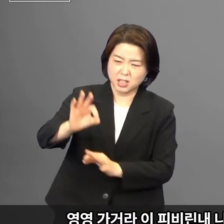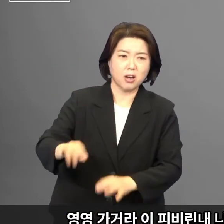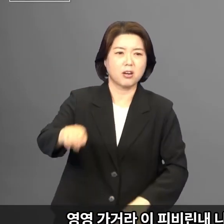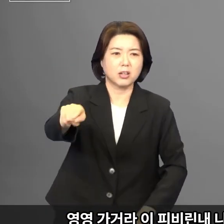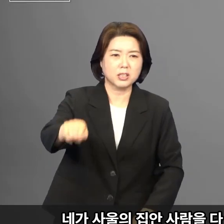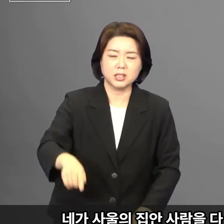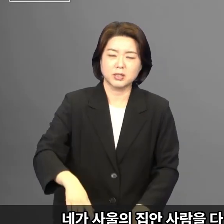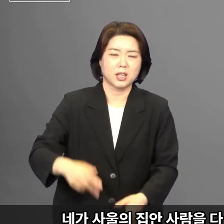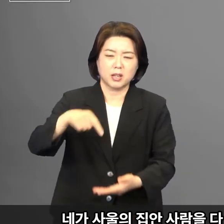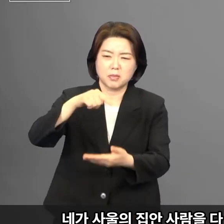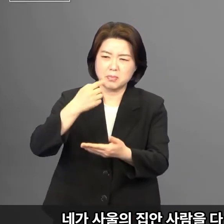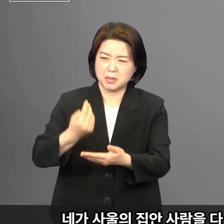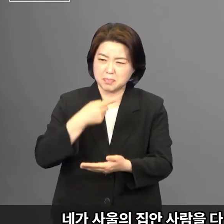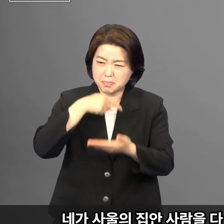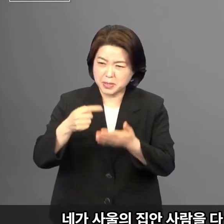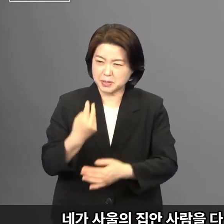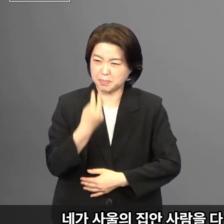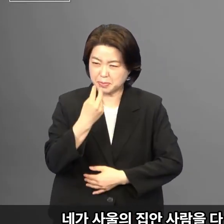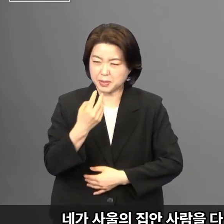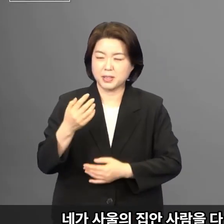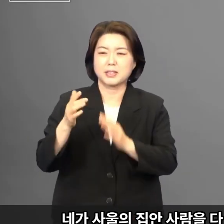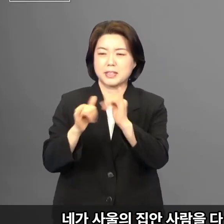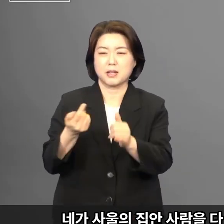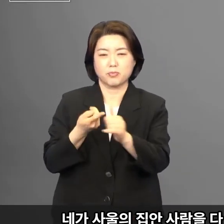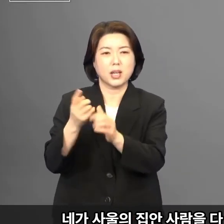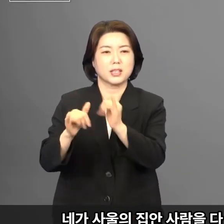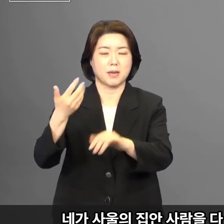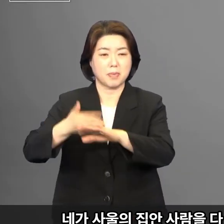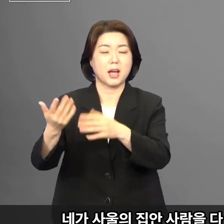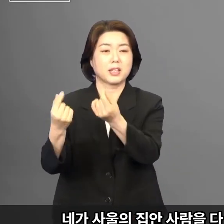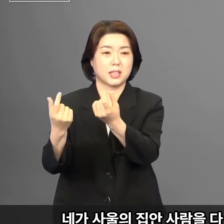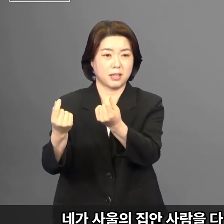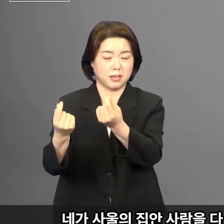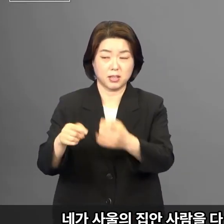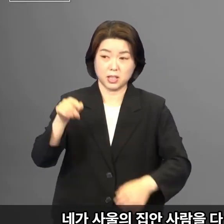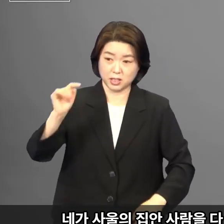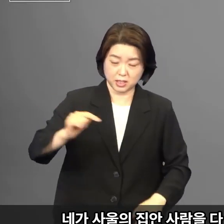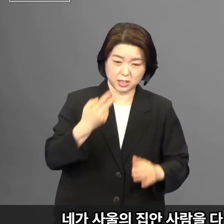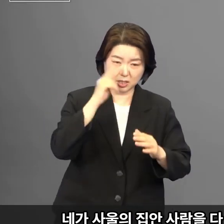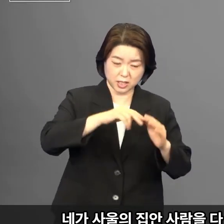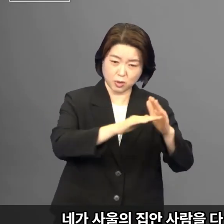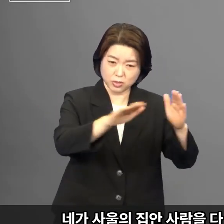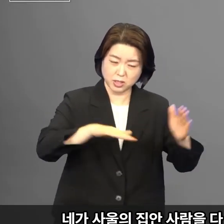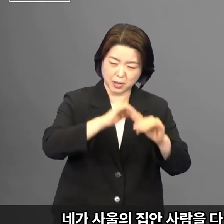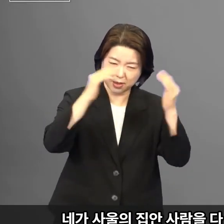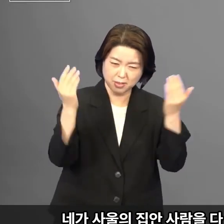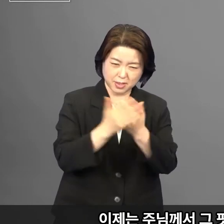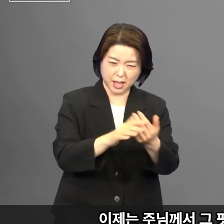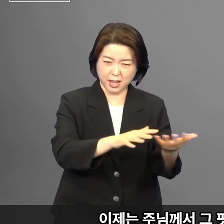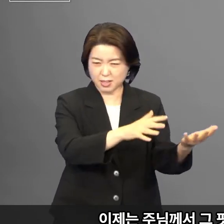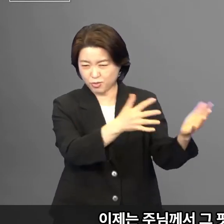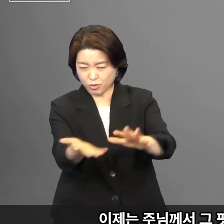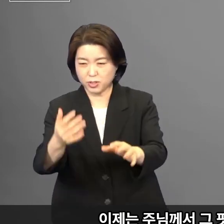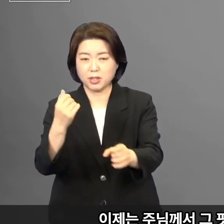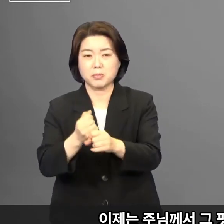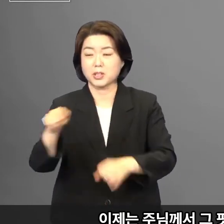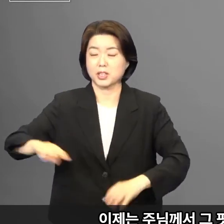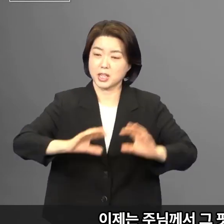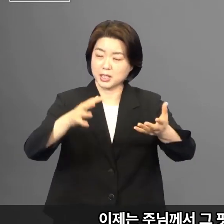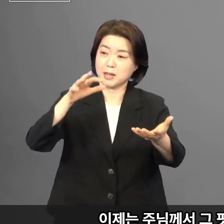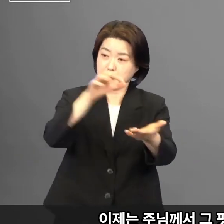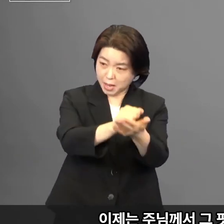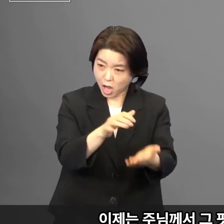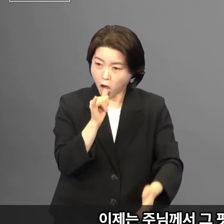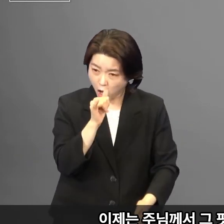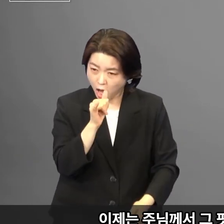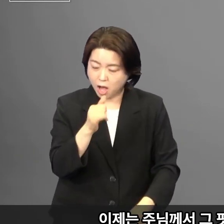같은 자야. 네가 사울의 집안 사람을 다 죽이고 그의 나라를 차지하였으나 이제는 주님께서